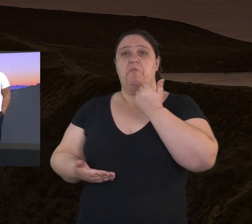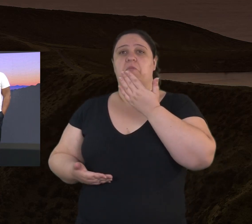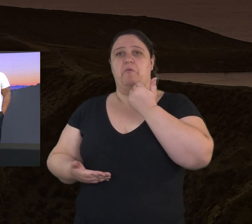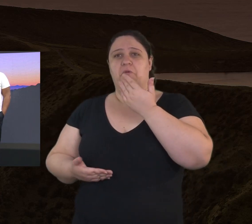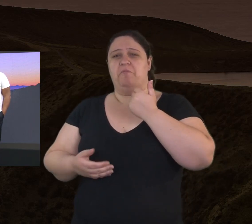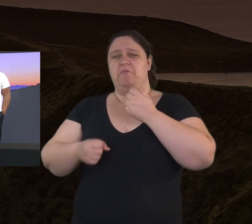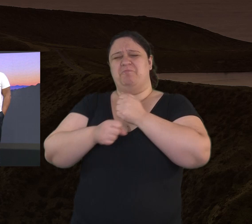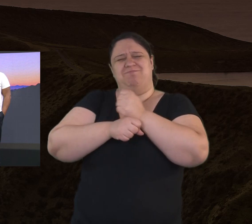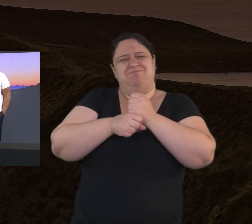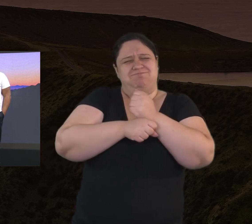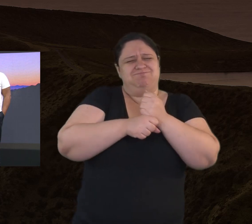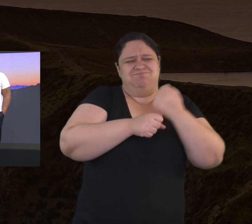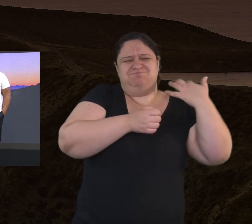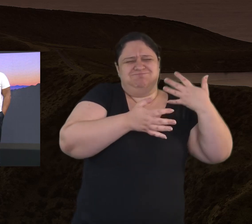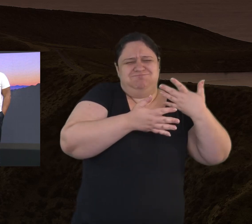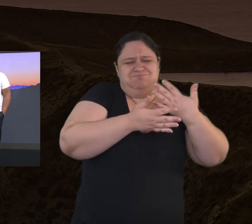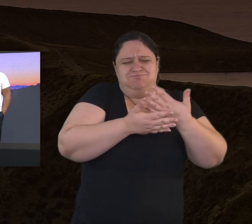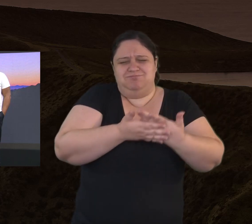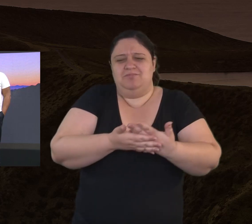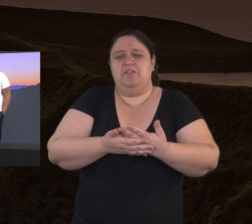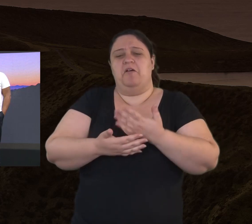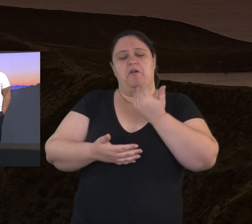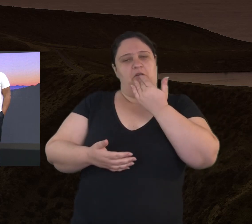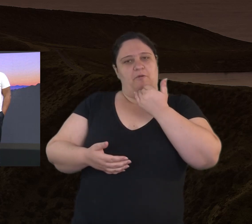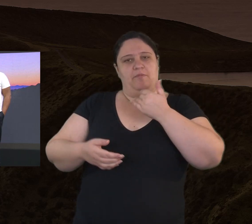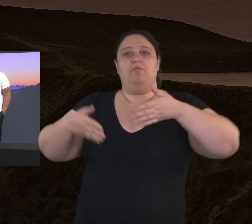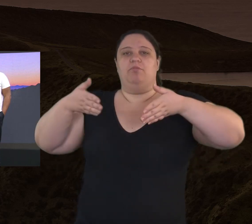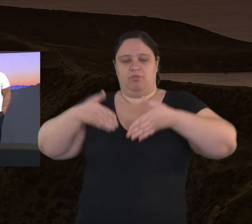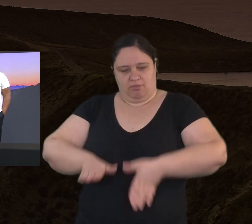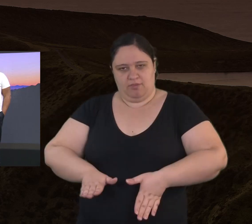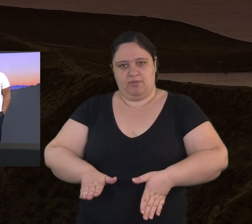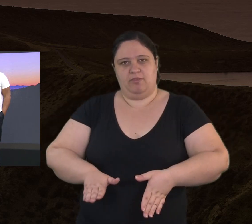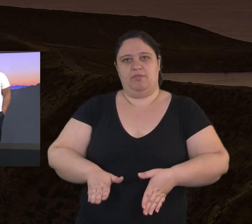por anos a fio as riquezas do Brasil, desde que ele